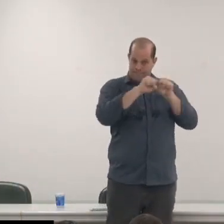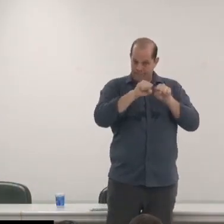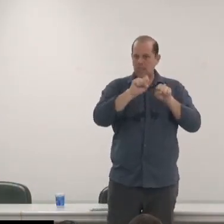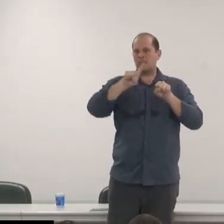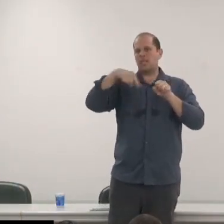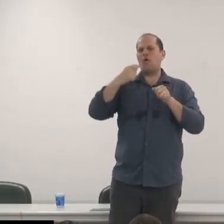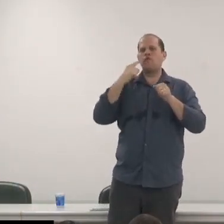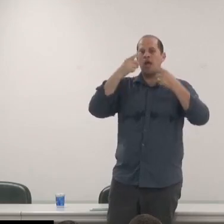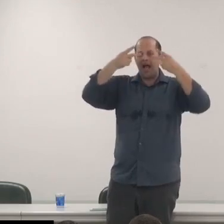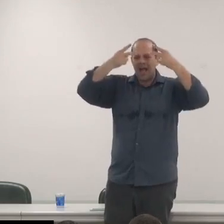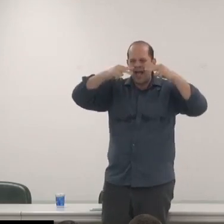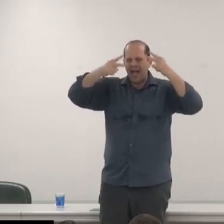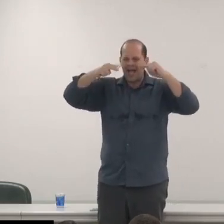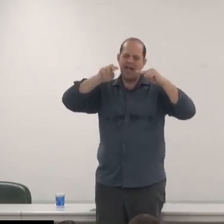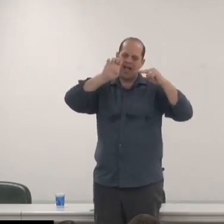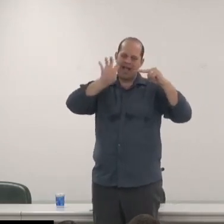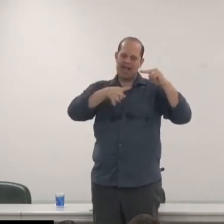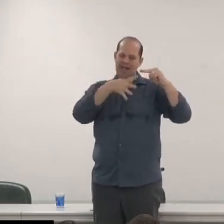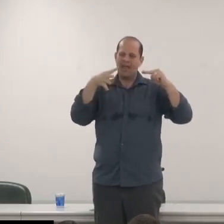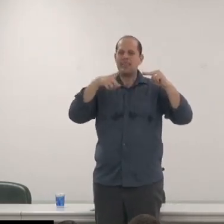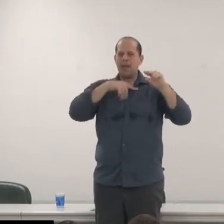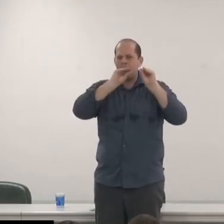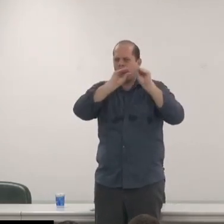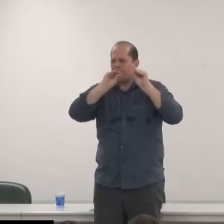disponibilizado de forma gratuita para acesso e pesquisa. Então,